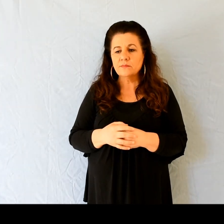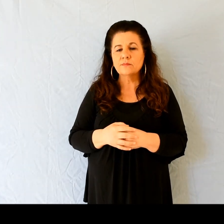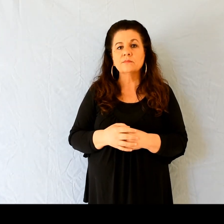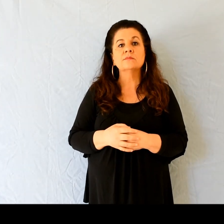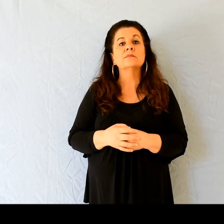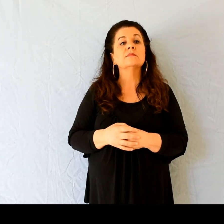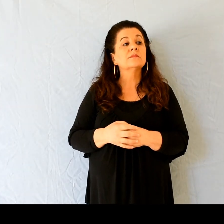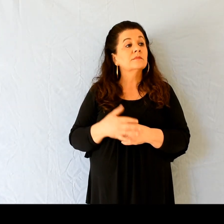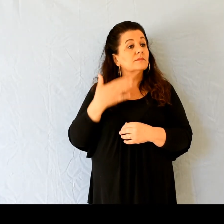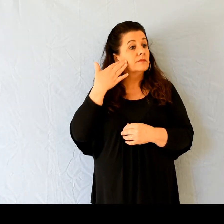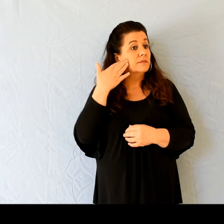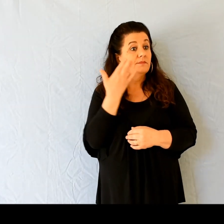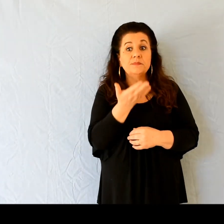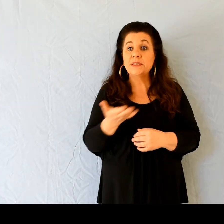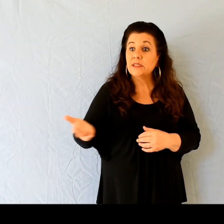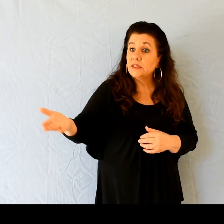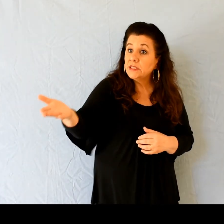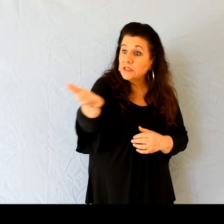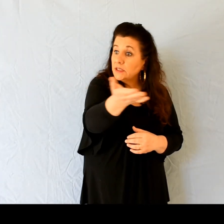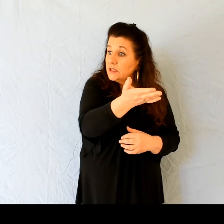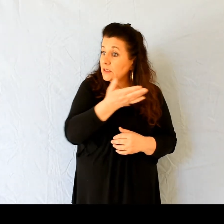Quiconque parmi vous fait partie de son peuple,